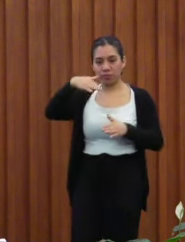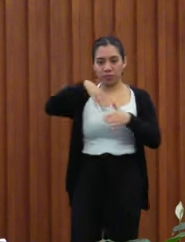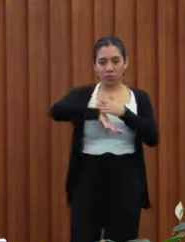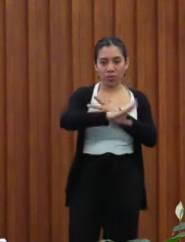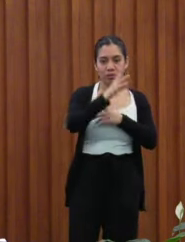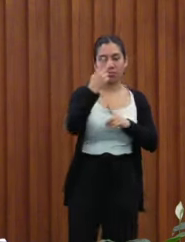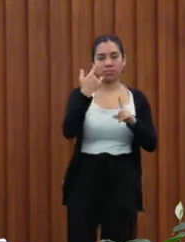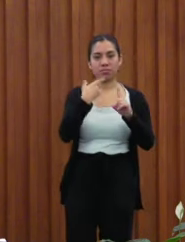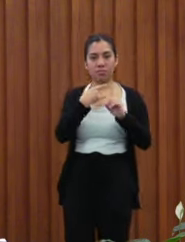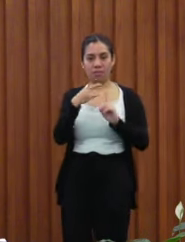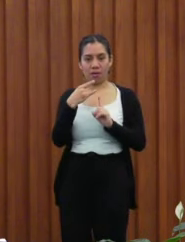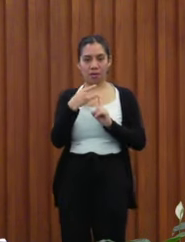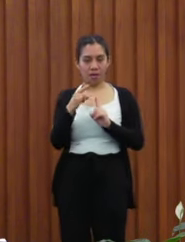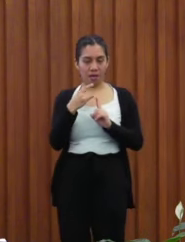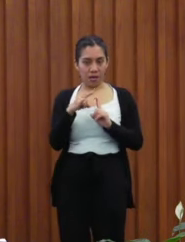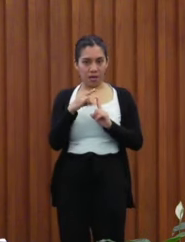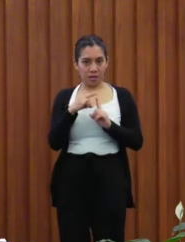política pública